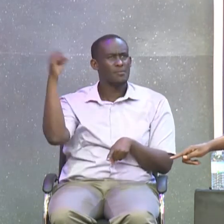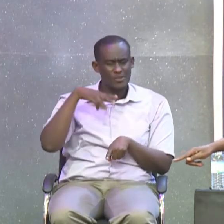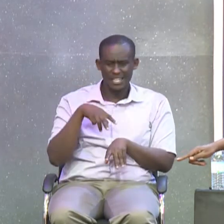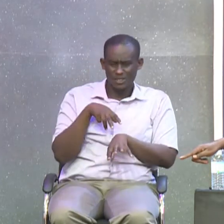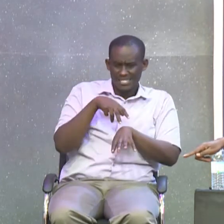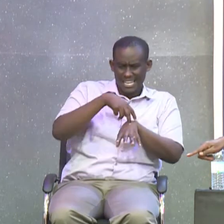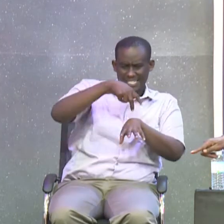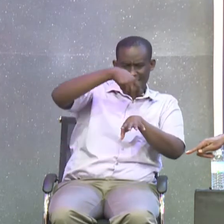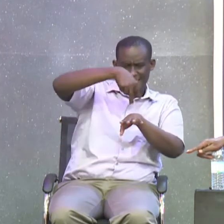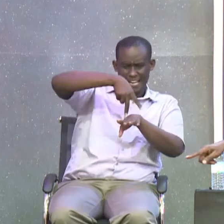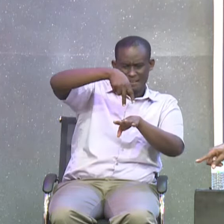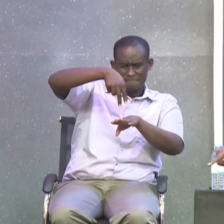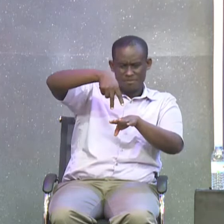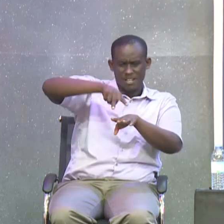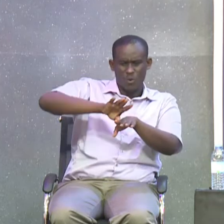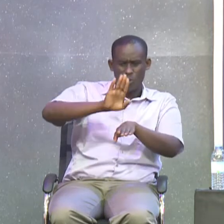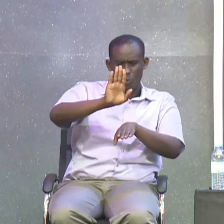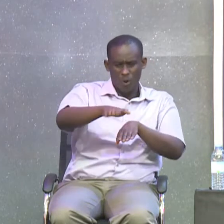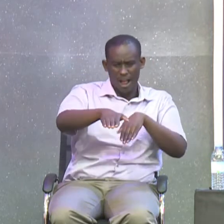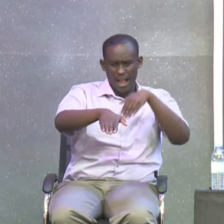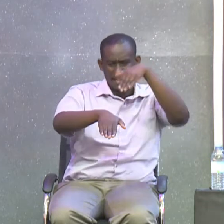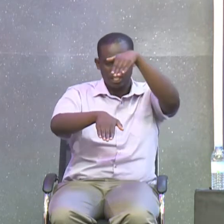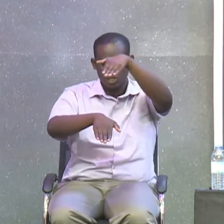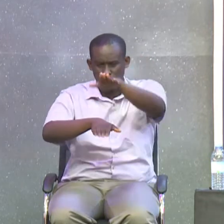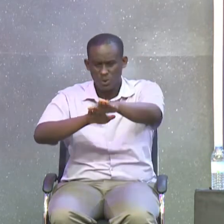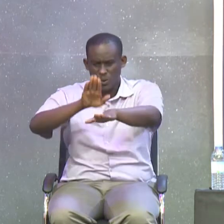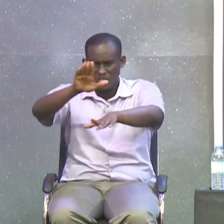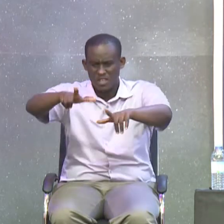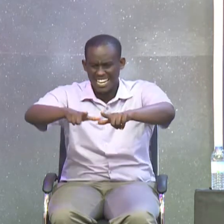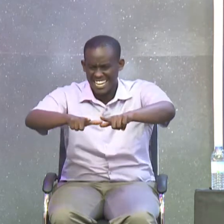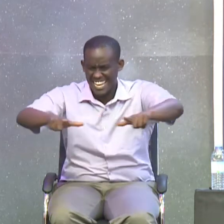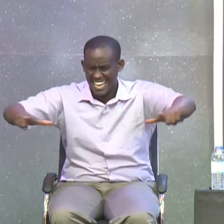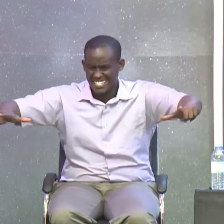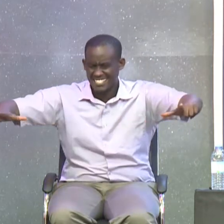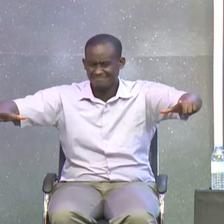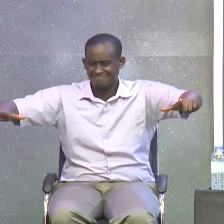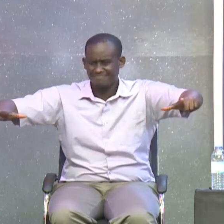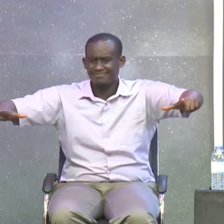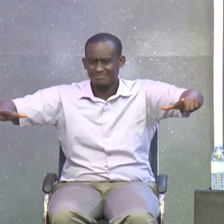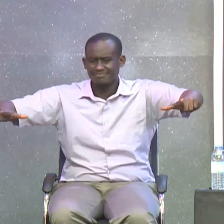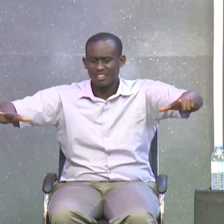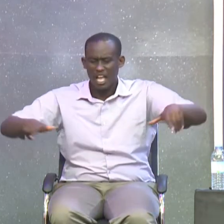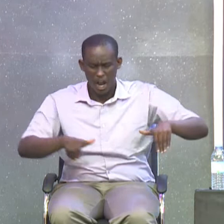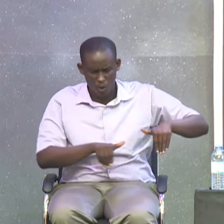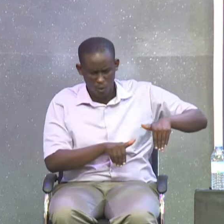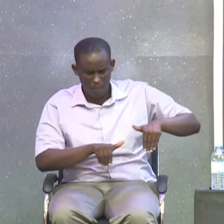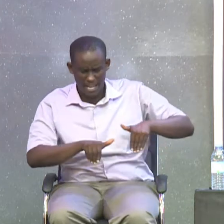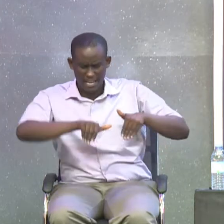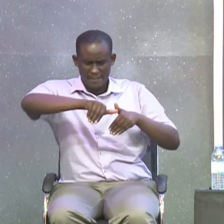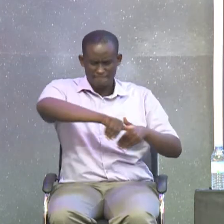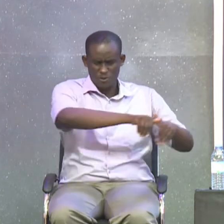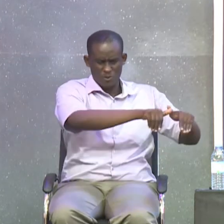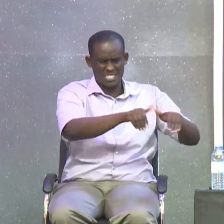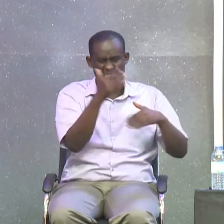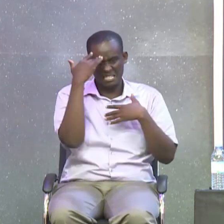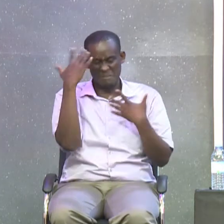sitepu awo nga entanga ssatu wano ku muswete mpulira mbisobola ngubirira bulungi ono